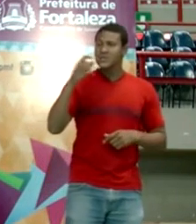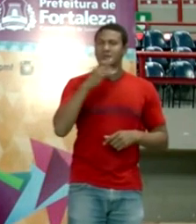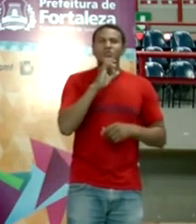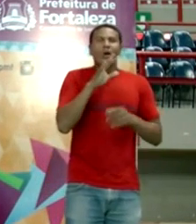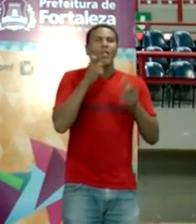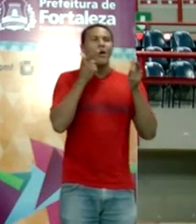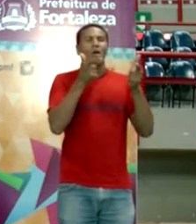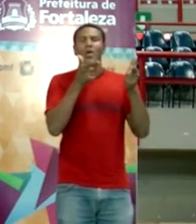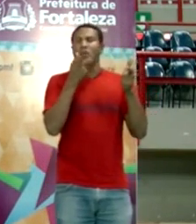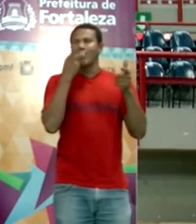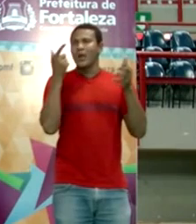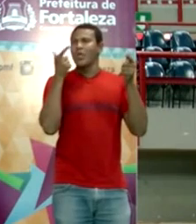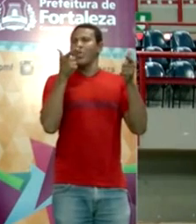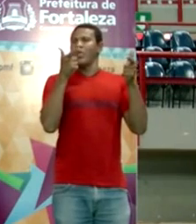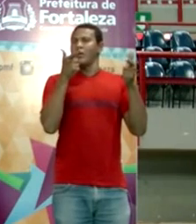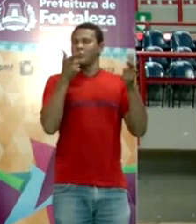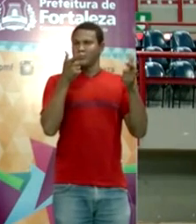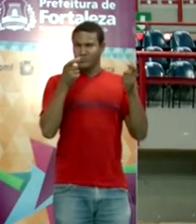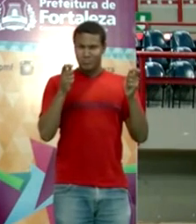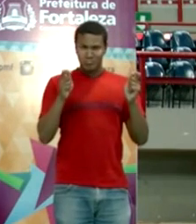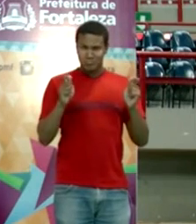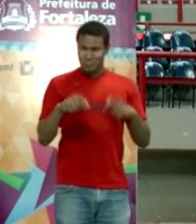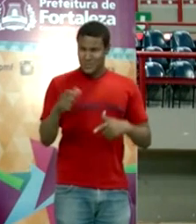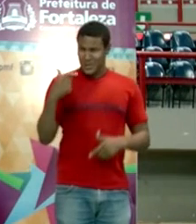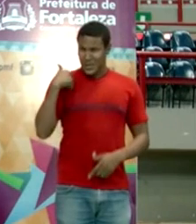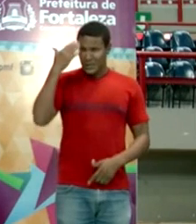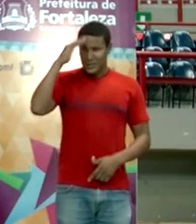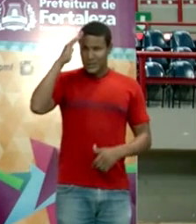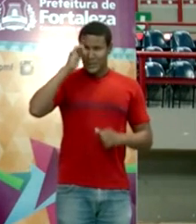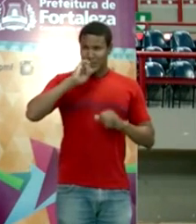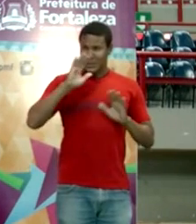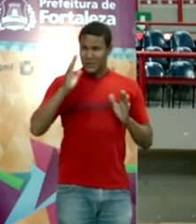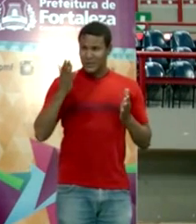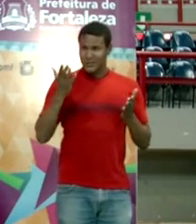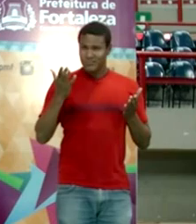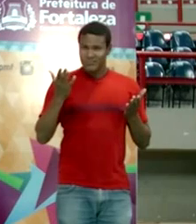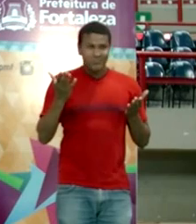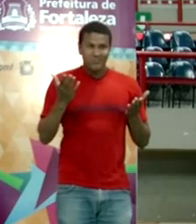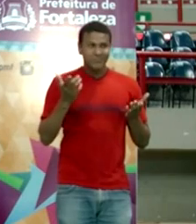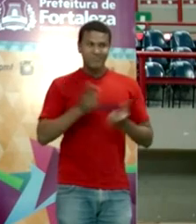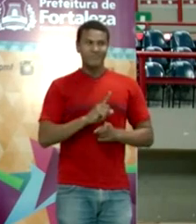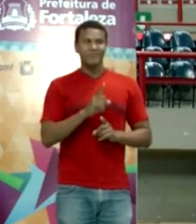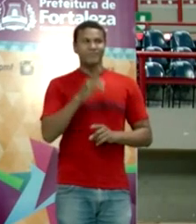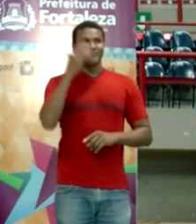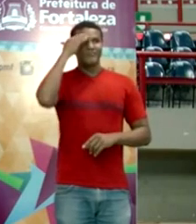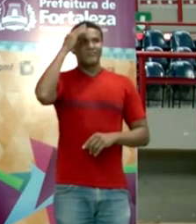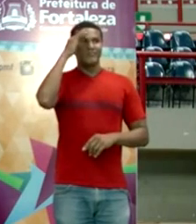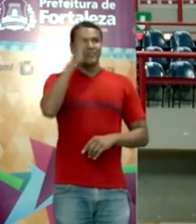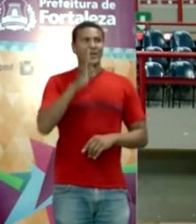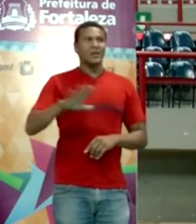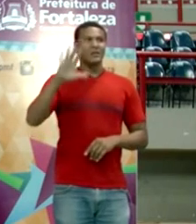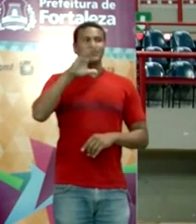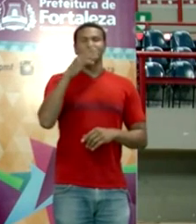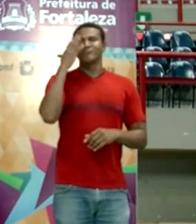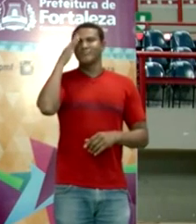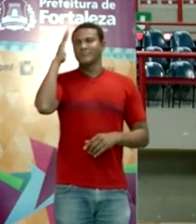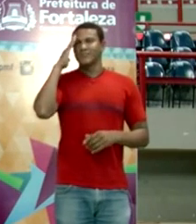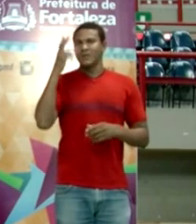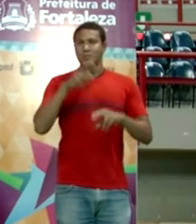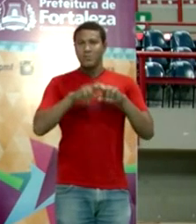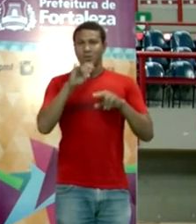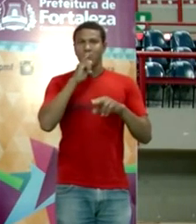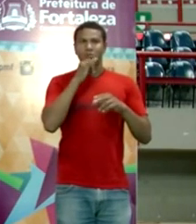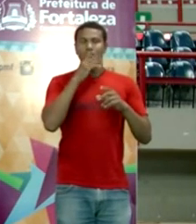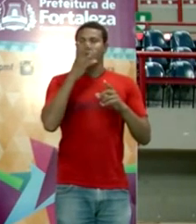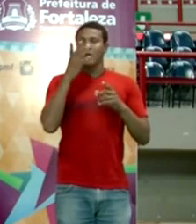ia entender? Não. É preciso que haja um tipo de linguagem que une, uma linguagem que unifica. Qual